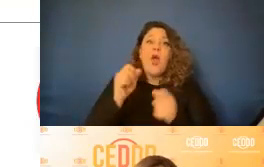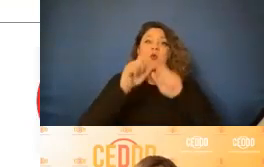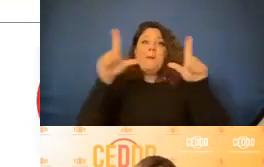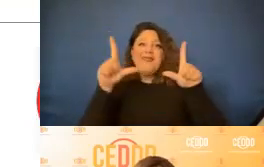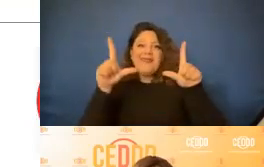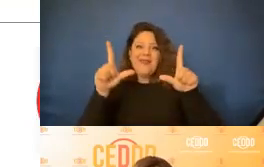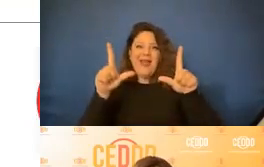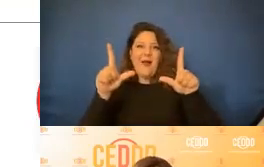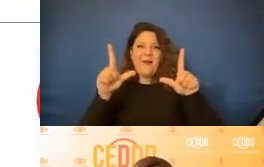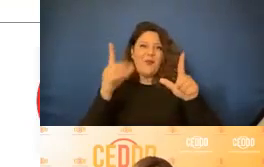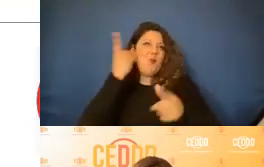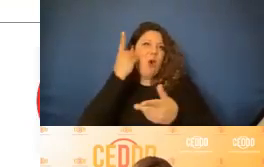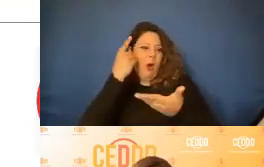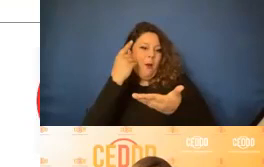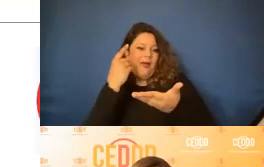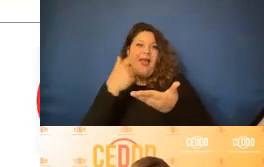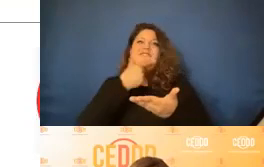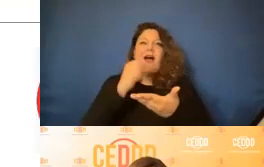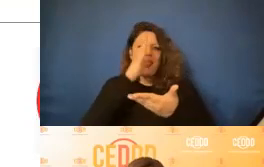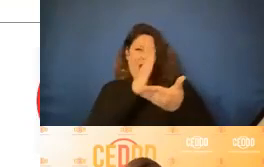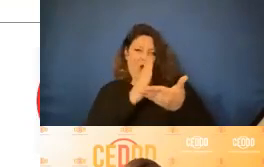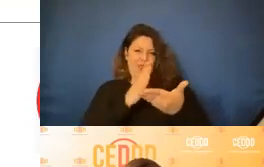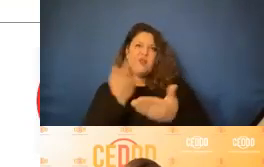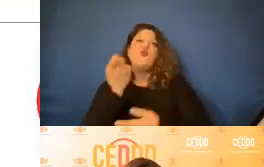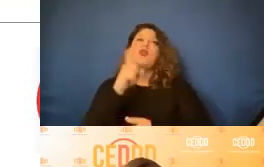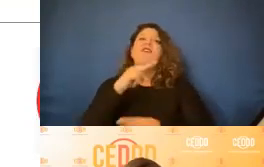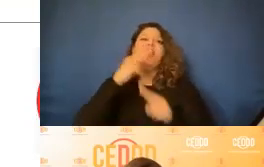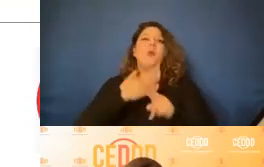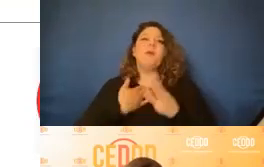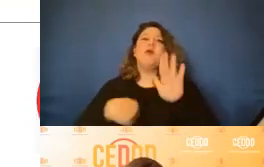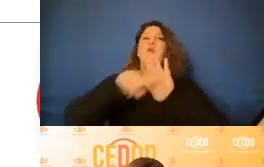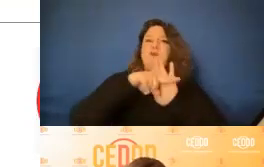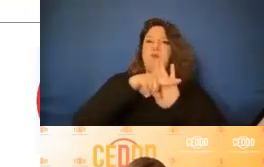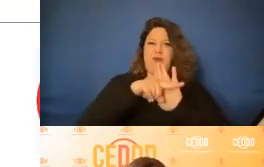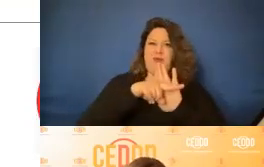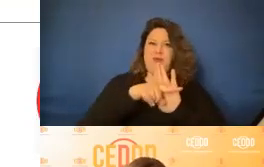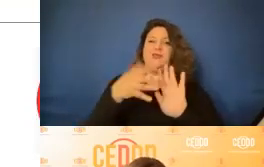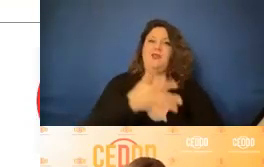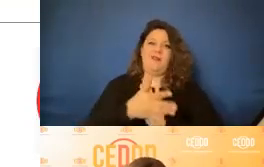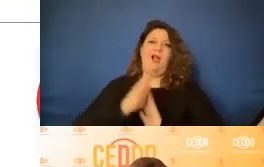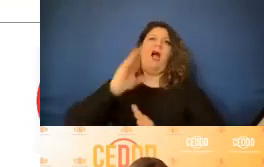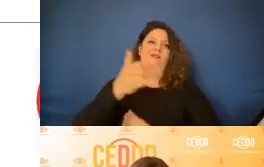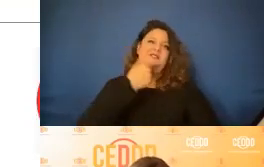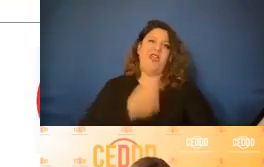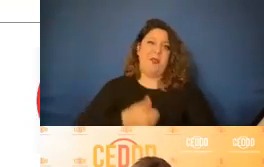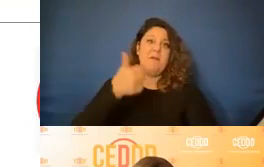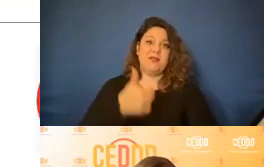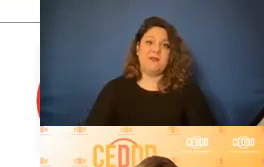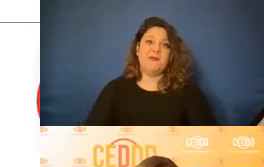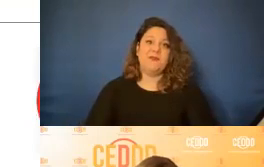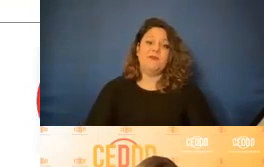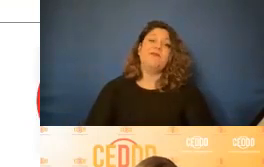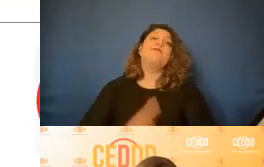incluso porque no tengo por qué poner mi nombre y la agresión es mucho más fácil. La agresión en este caso es